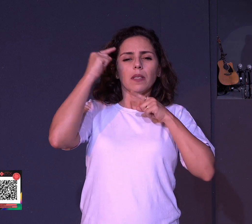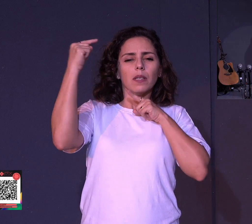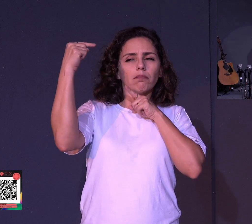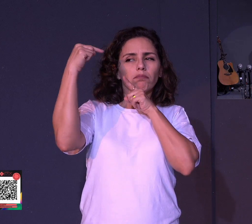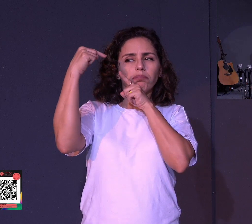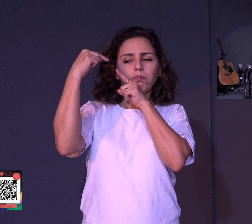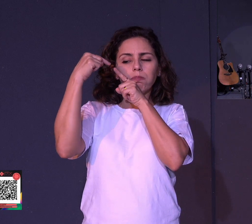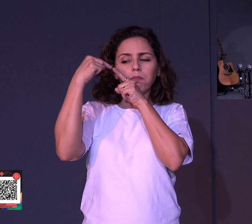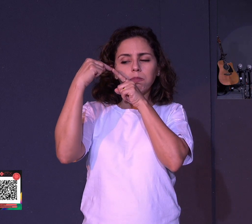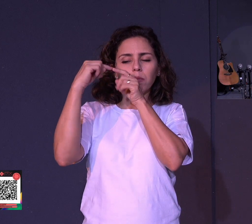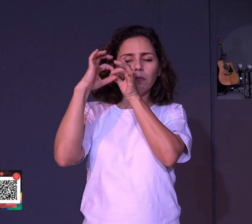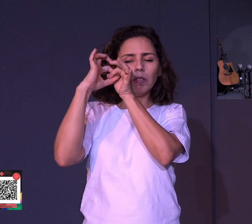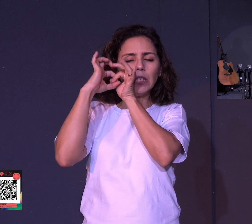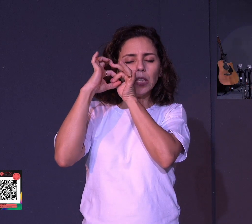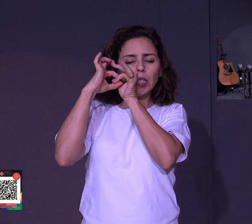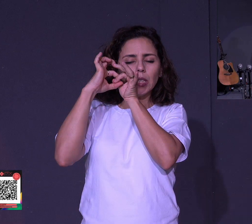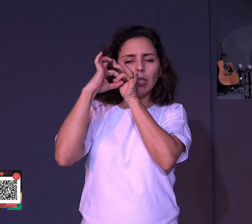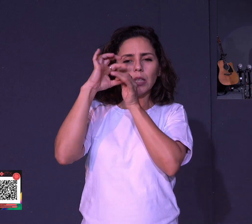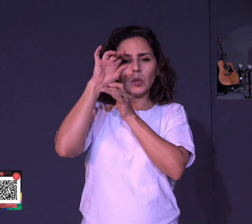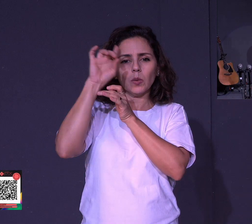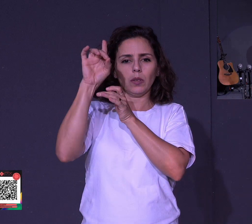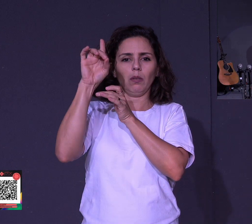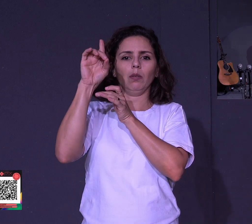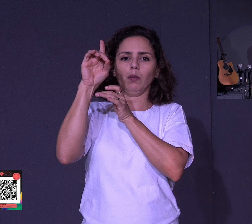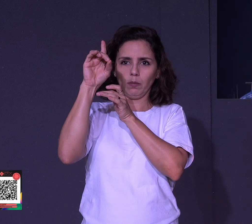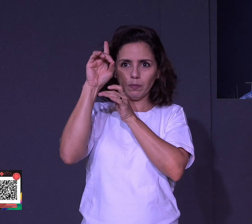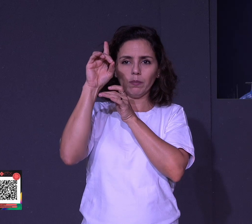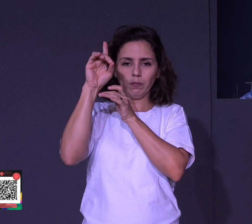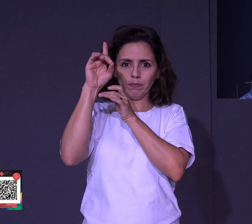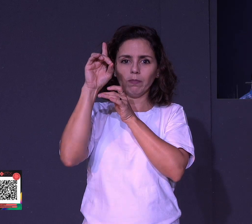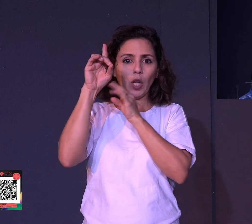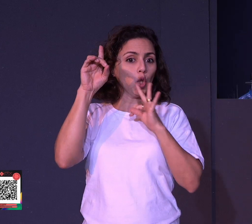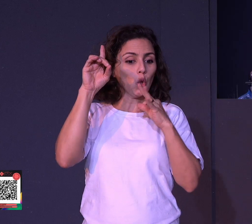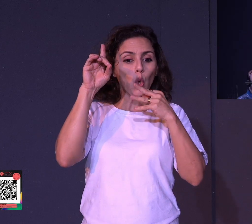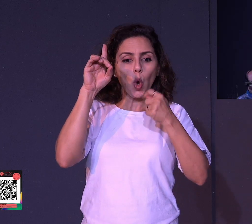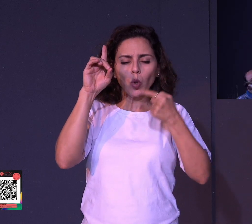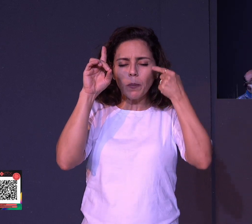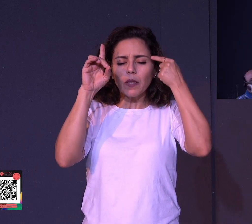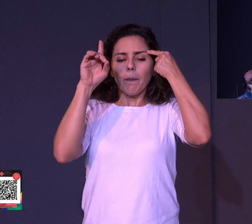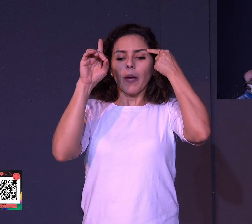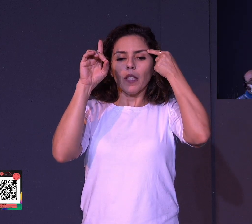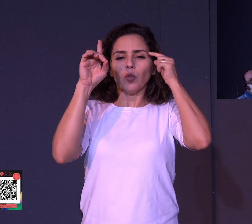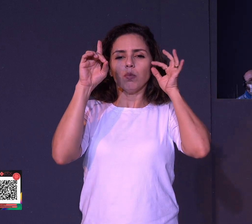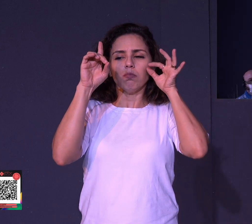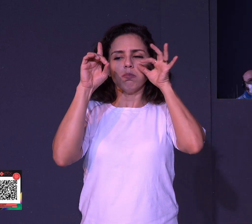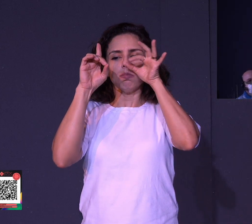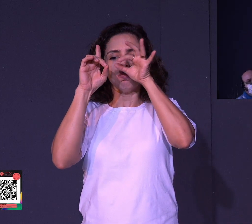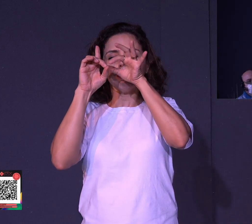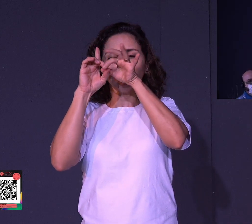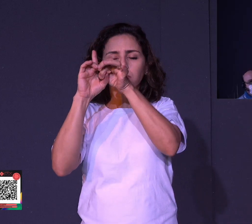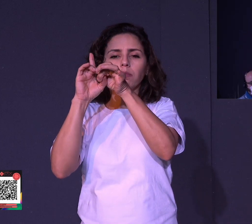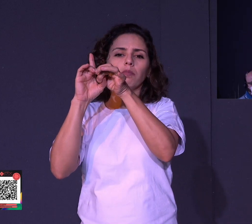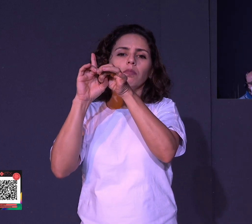Coríntios 10:5. Todo pensamento deve ser levado cativo à obediência de